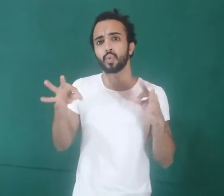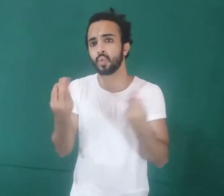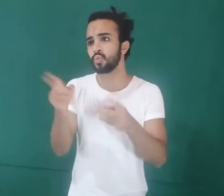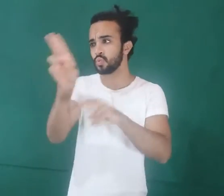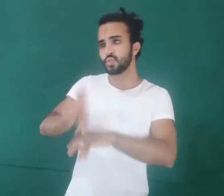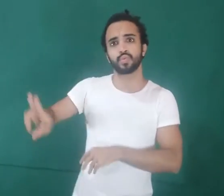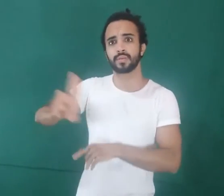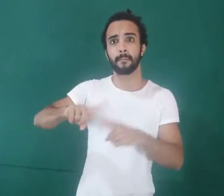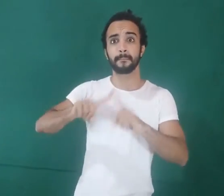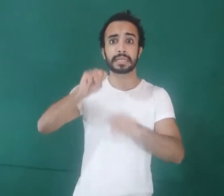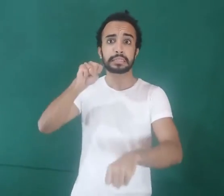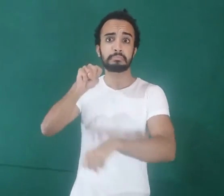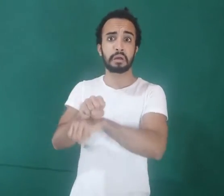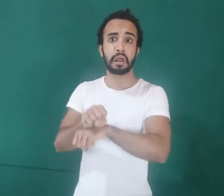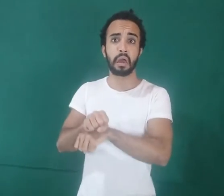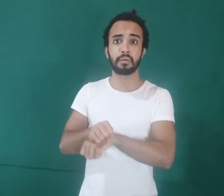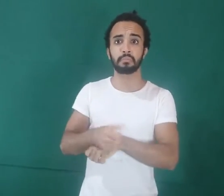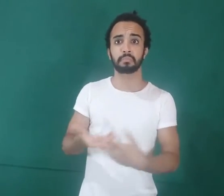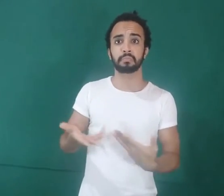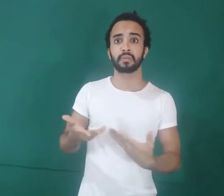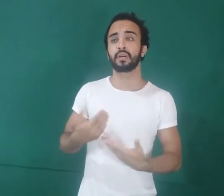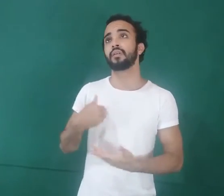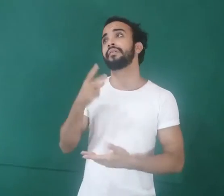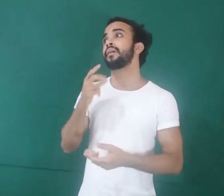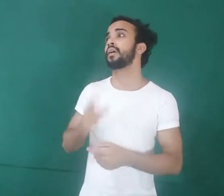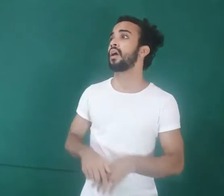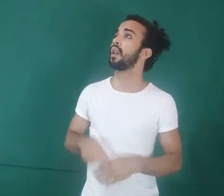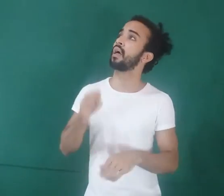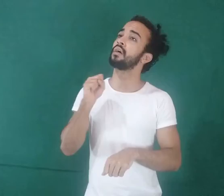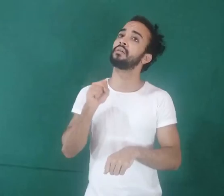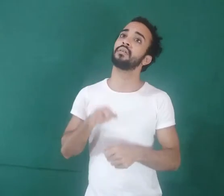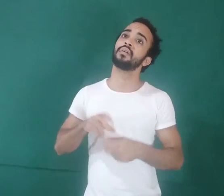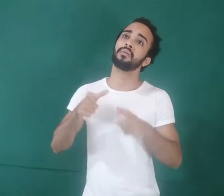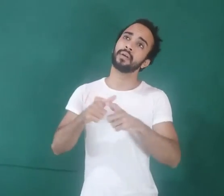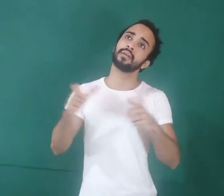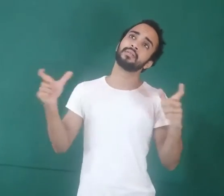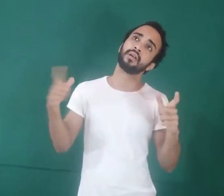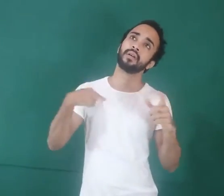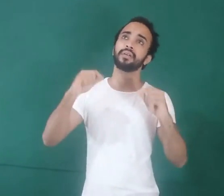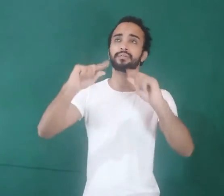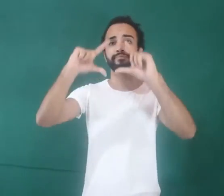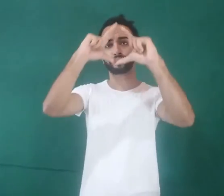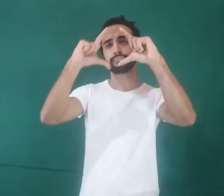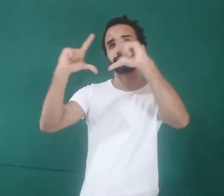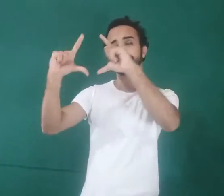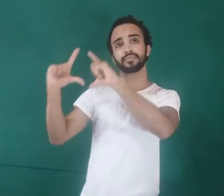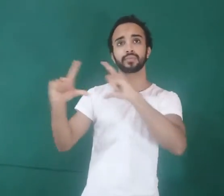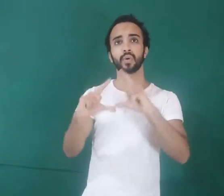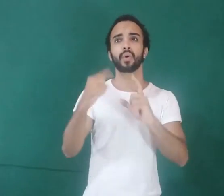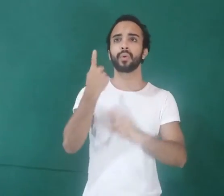ali e ficar ativando seu vapor, sua expansão, e essa janela, e não sei o quê, uma hora isso